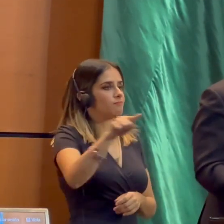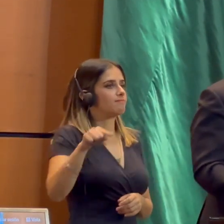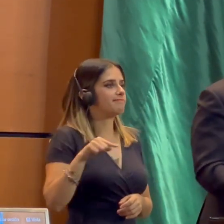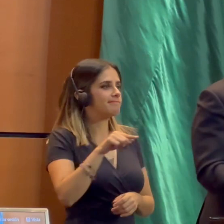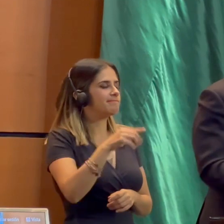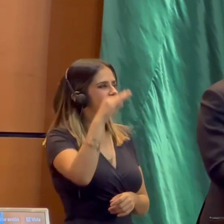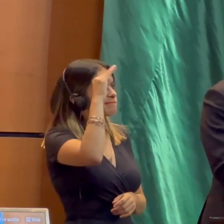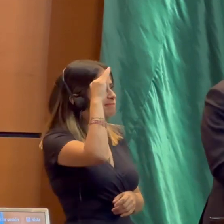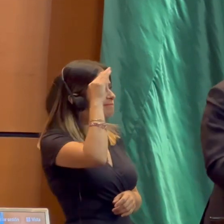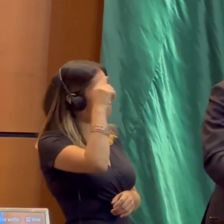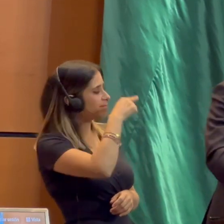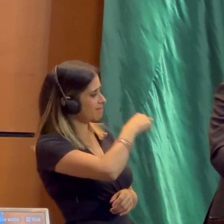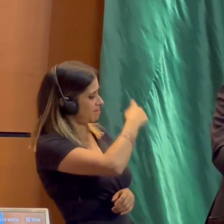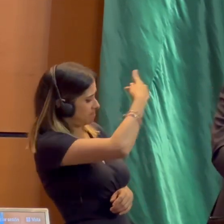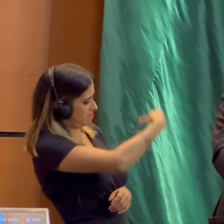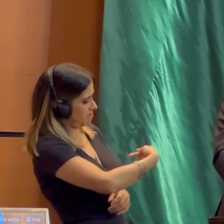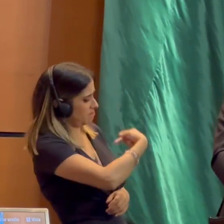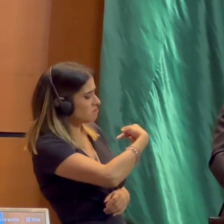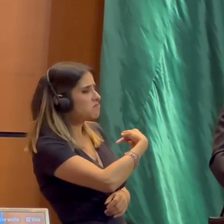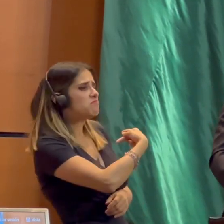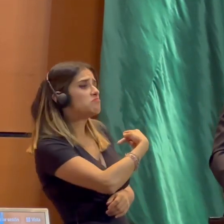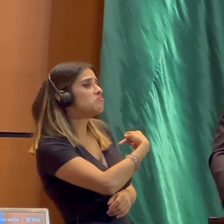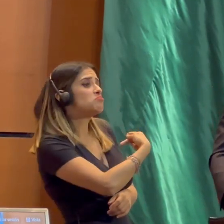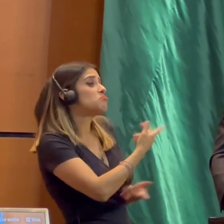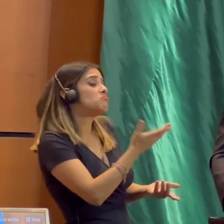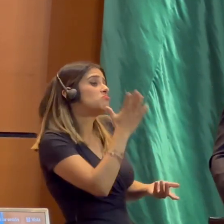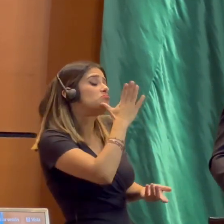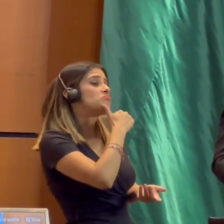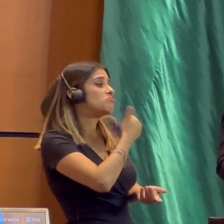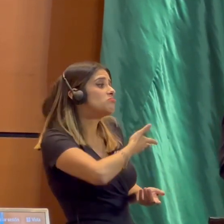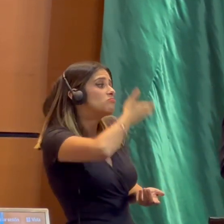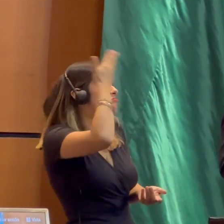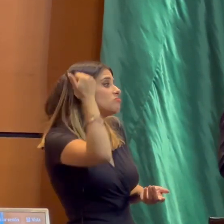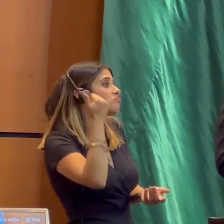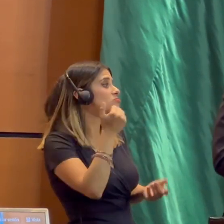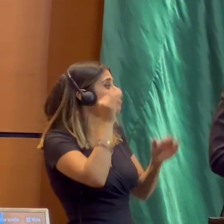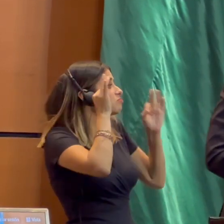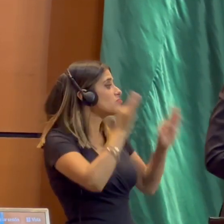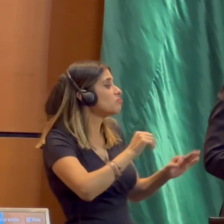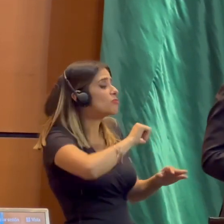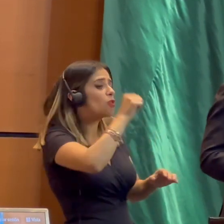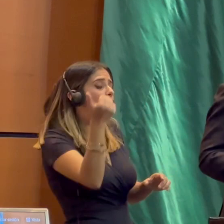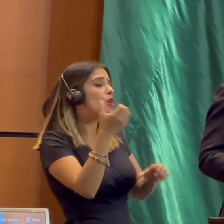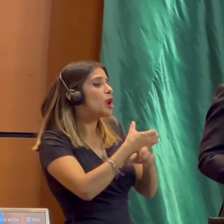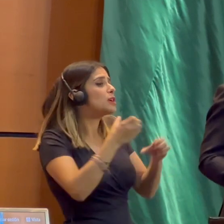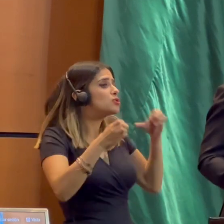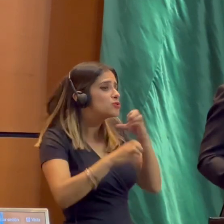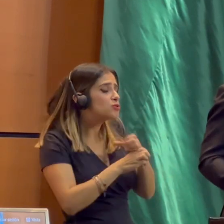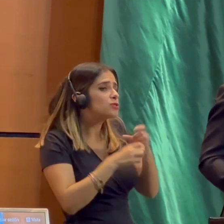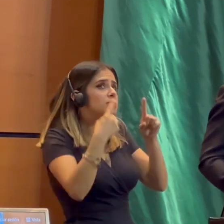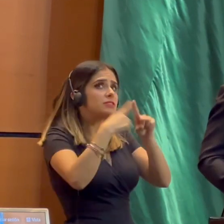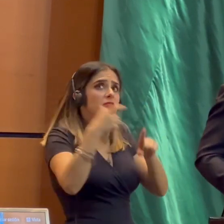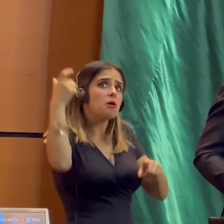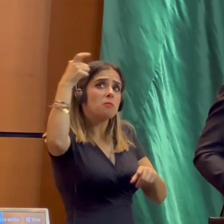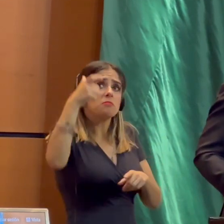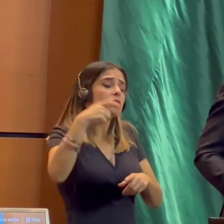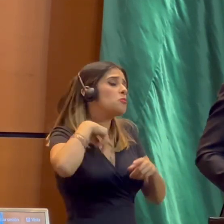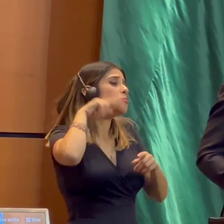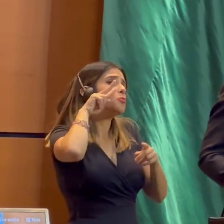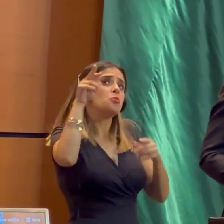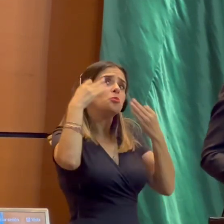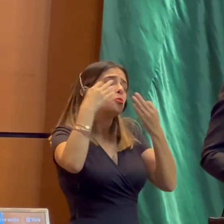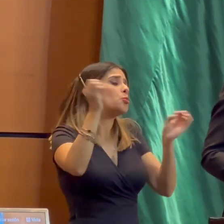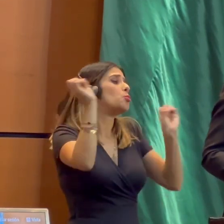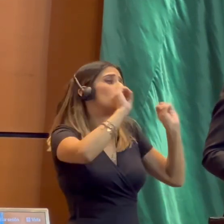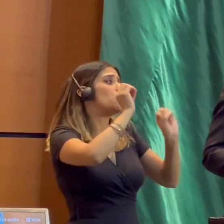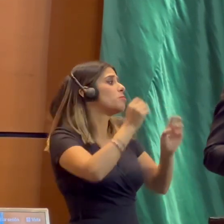しかし日本の民間企業ですが、宇宙開発に携わっていた研究員の方